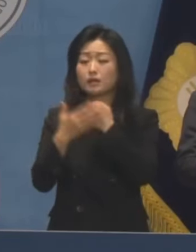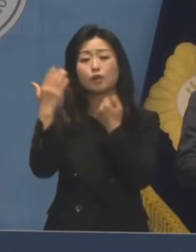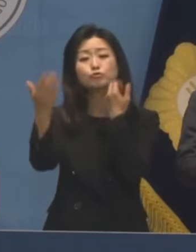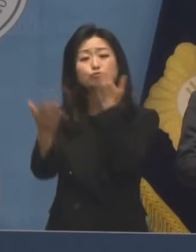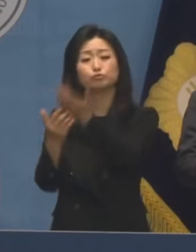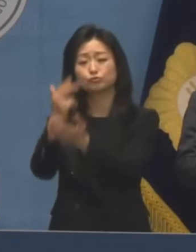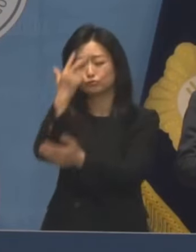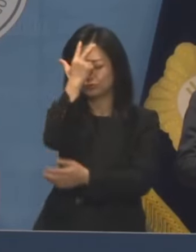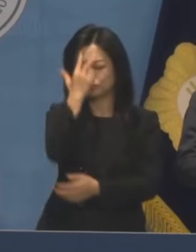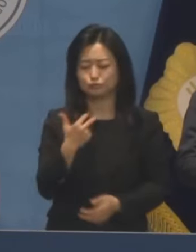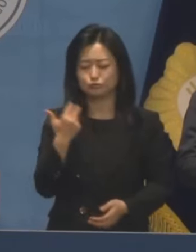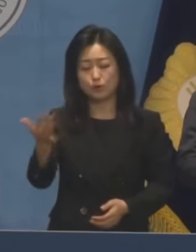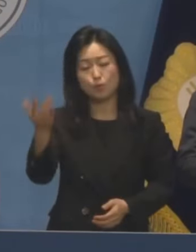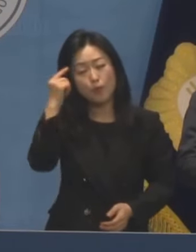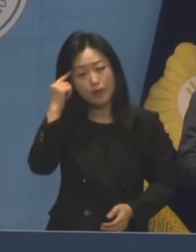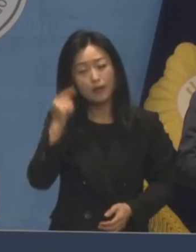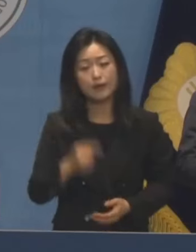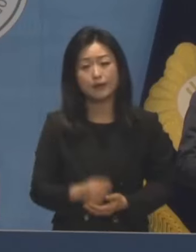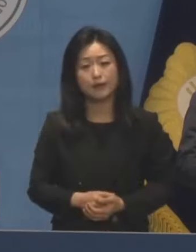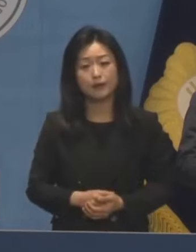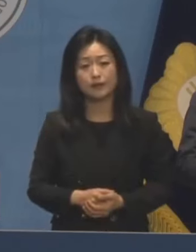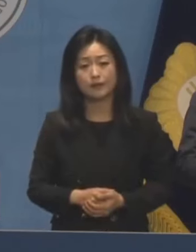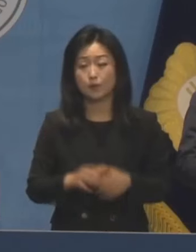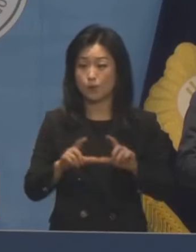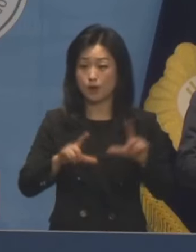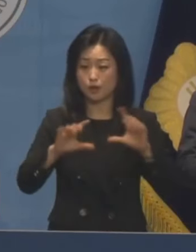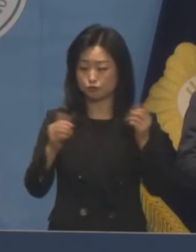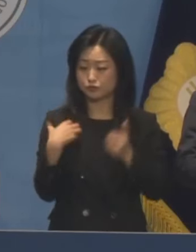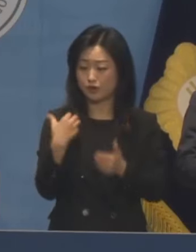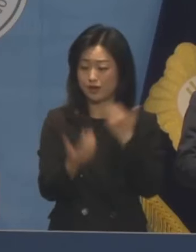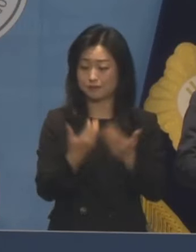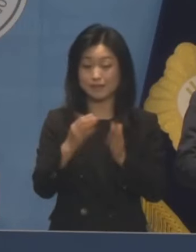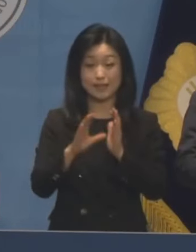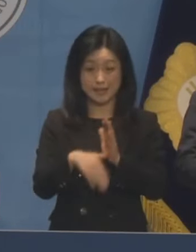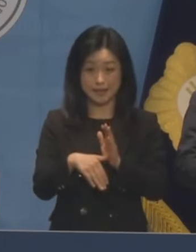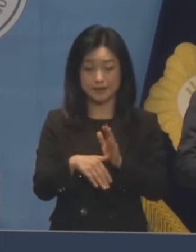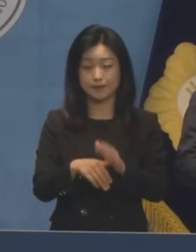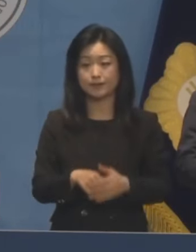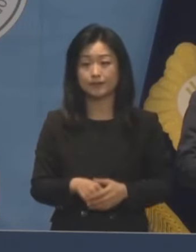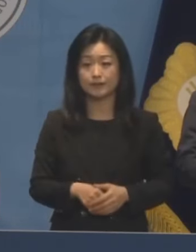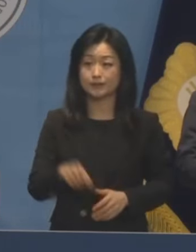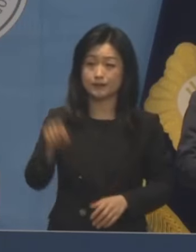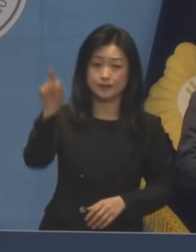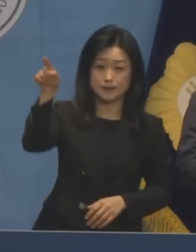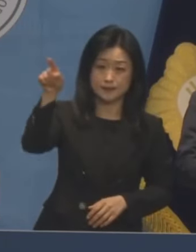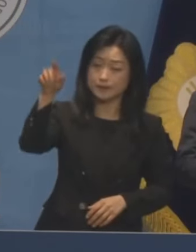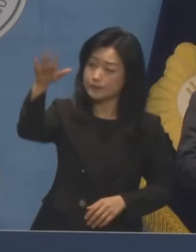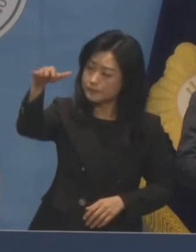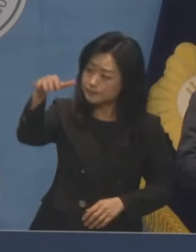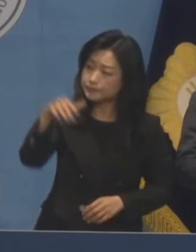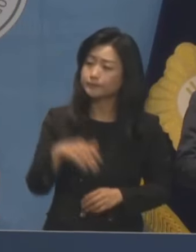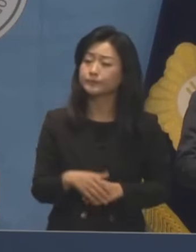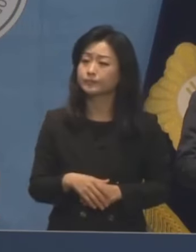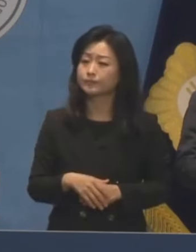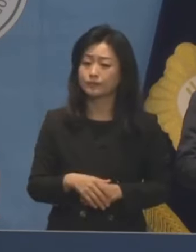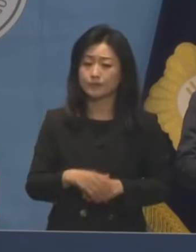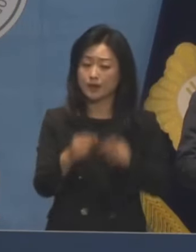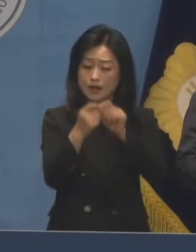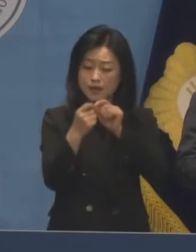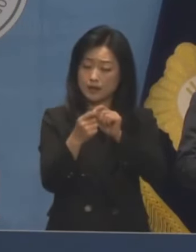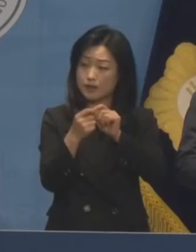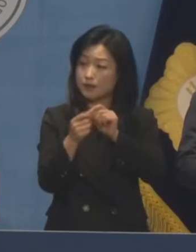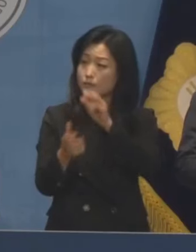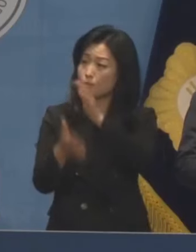눈감아 주는 것입니까 오늘 올해 국정감사에서 우리 민주당은 하나 오션으로 하여금 원청 하나